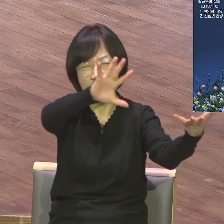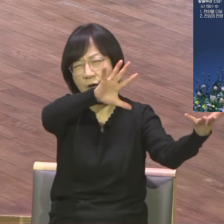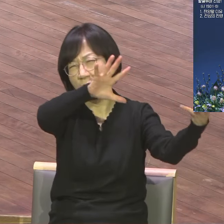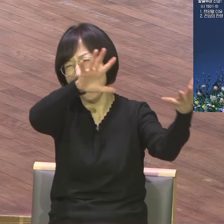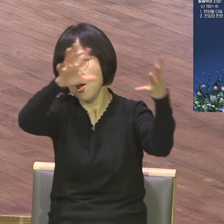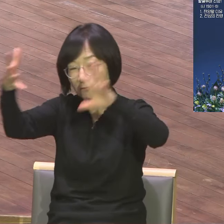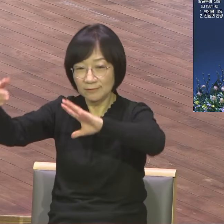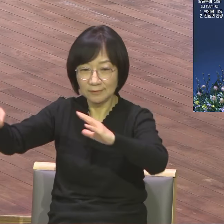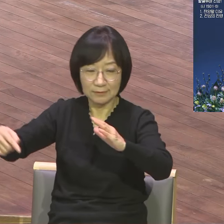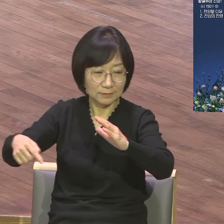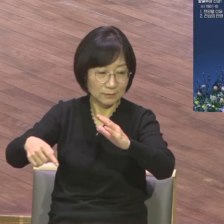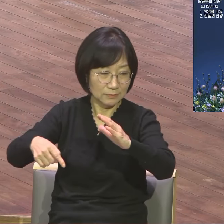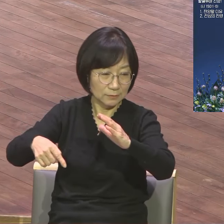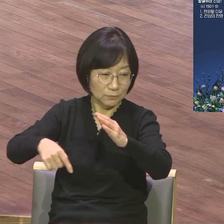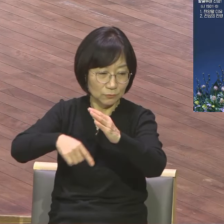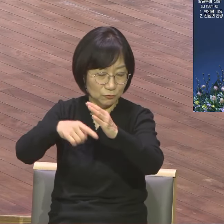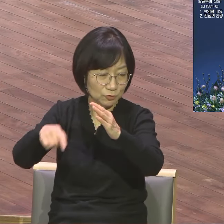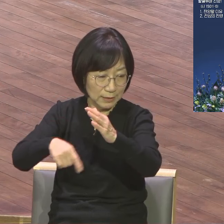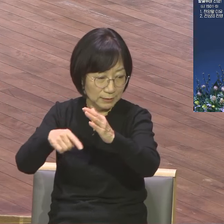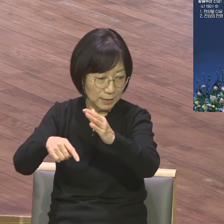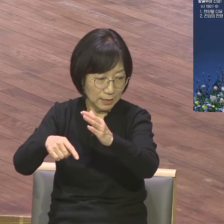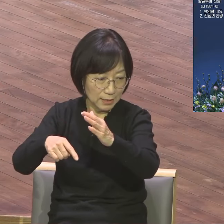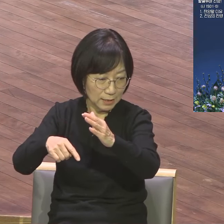유일한 예외가 될 것이다.